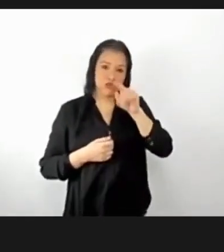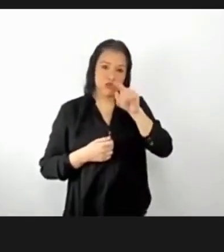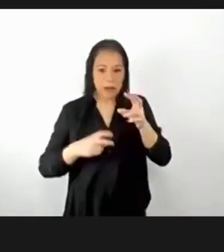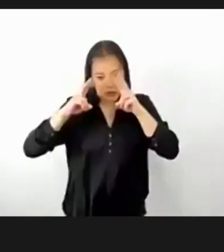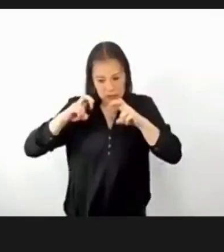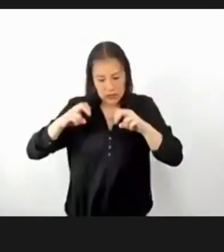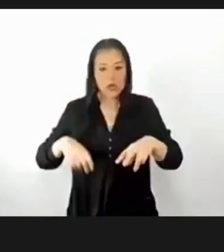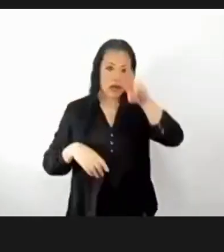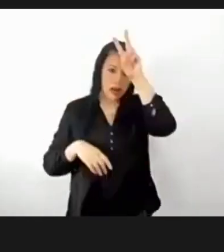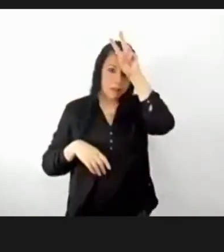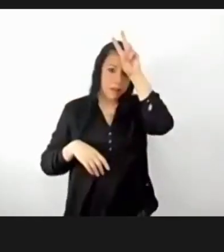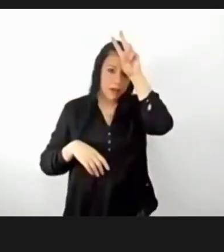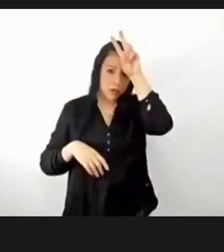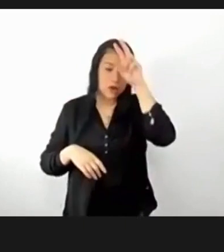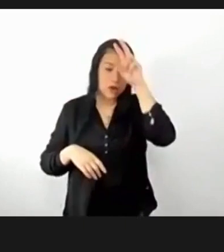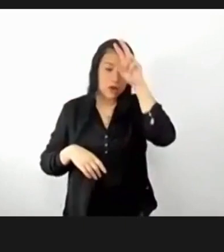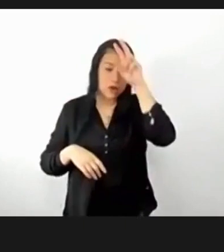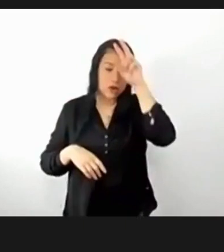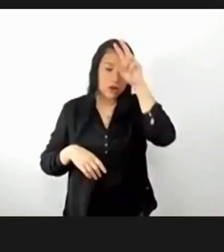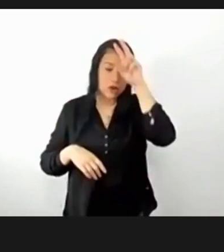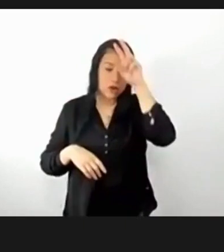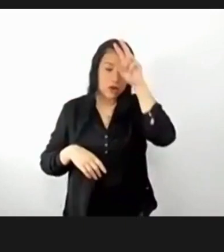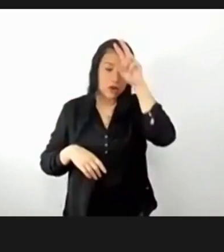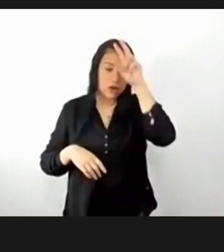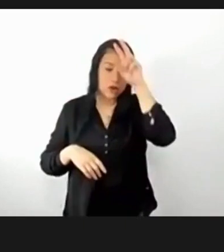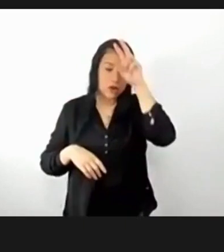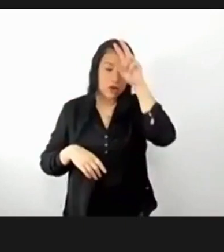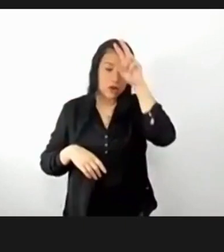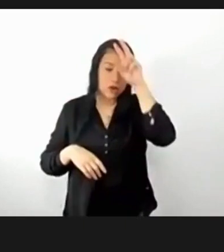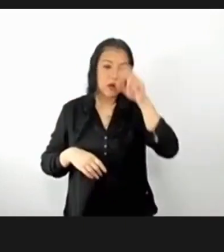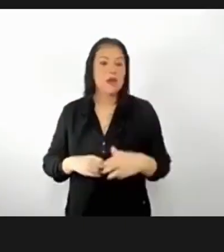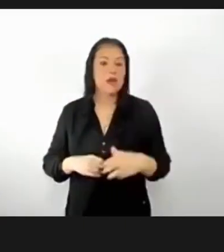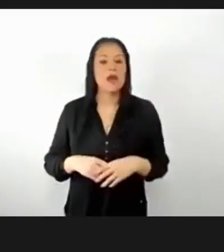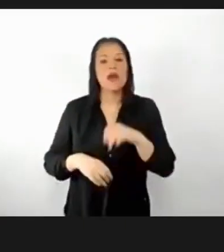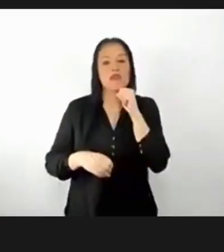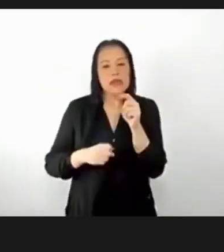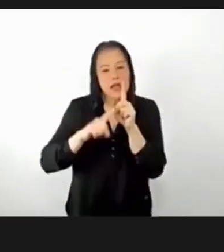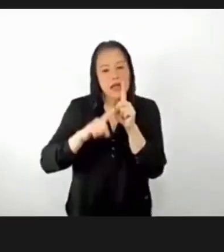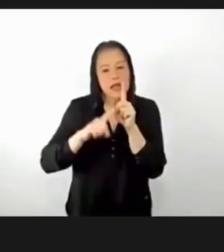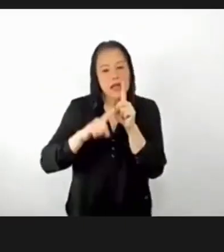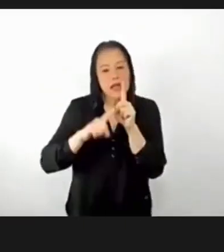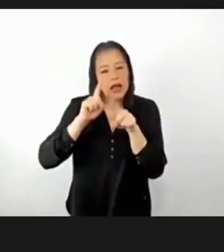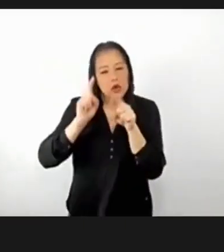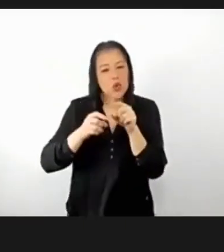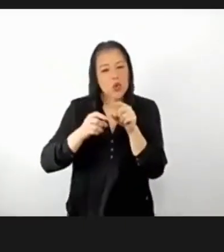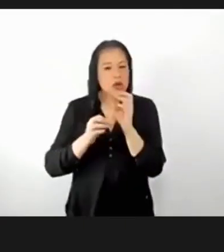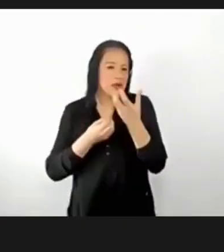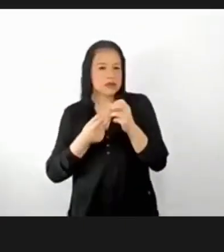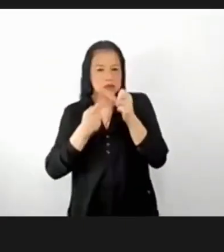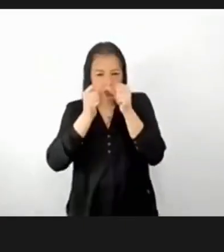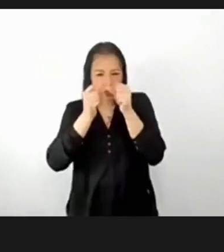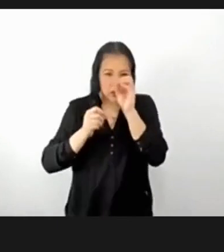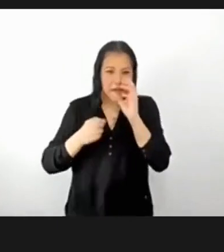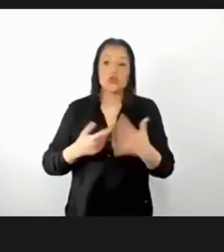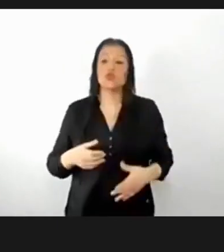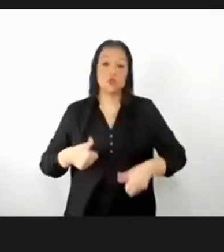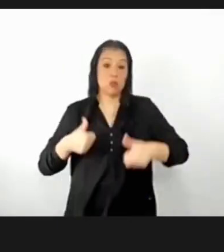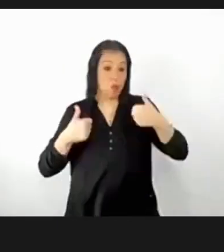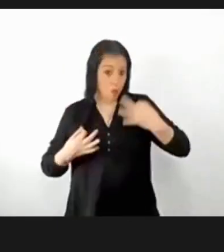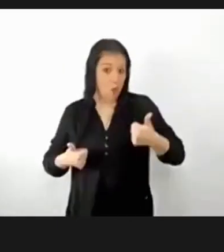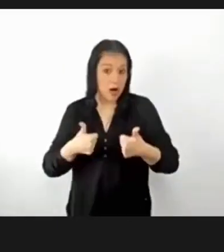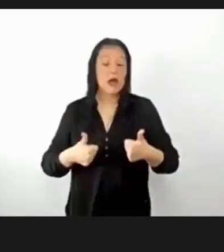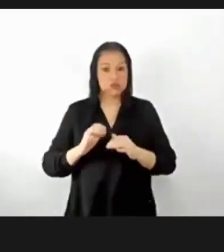está, faltan afianzar los datos, pero su efectividad es bastante alta. Hay un estudio que está haciendo el MINSA, hay otro que ha hecho el